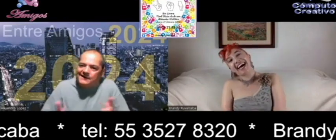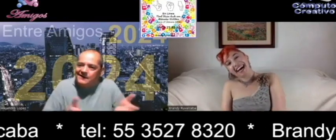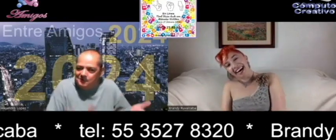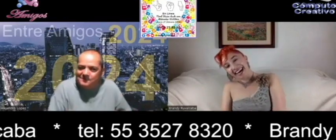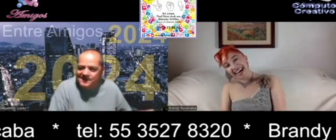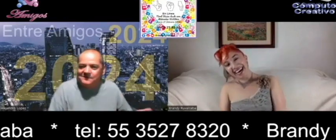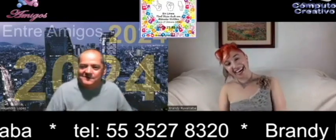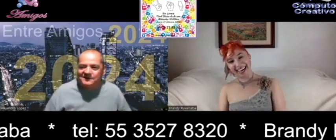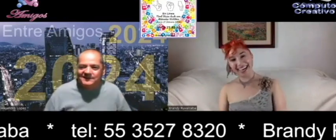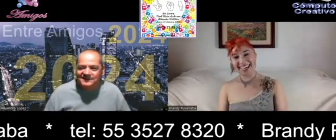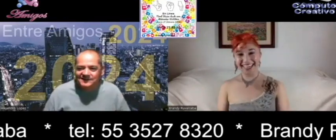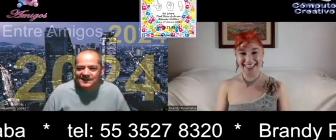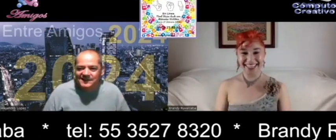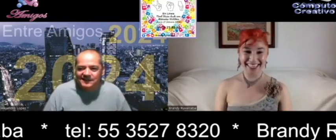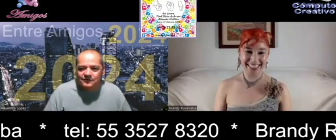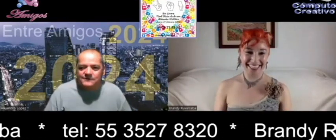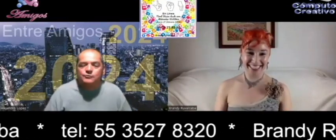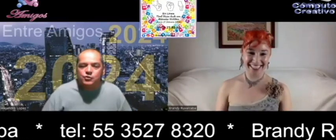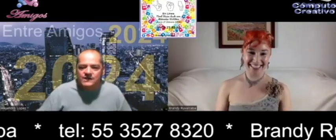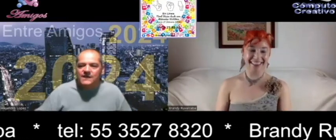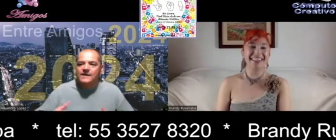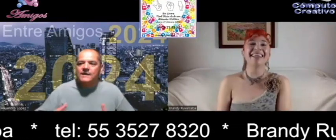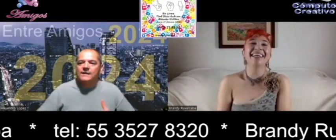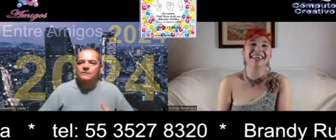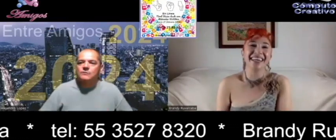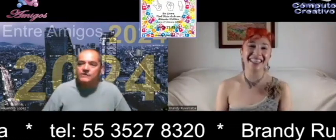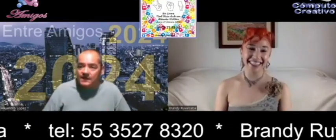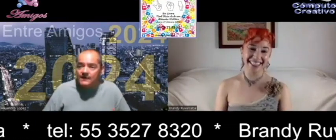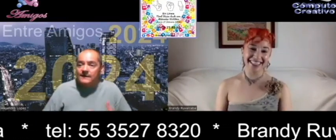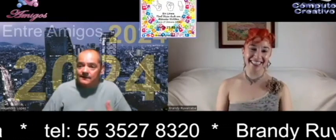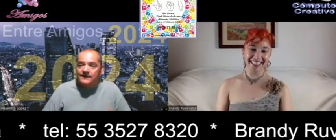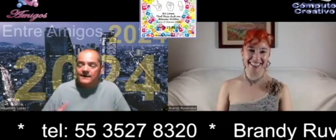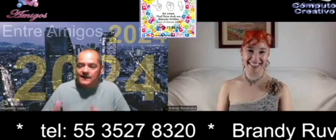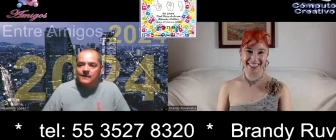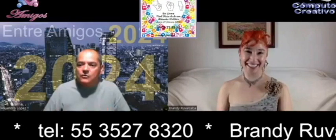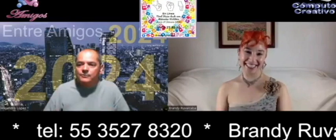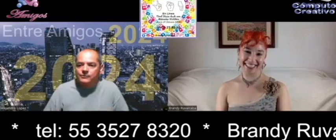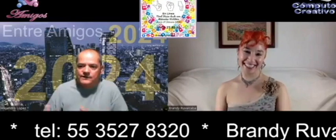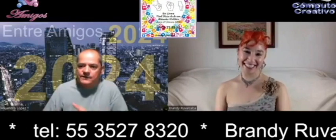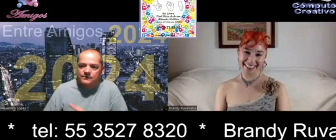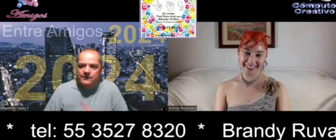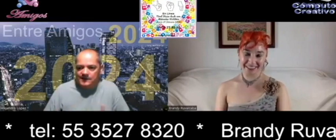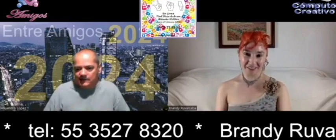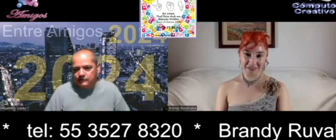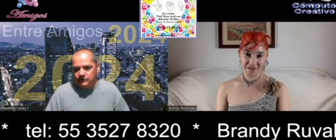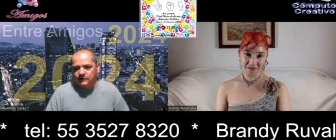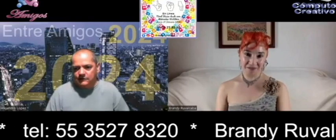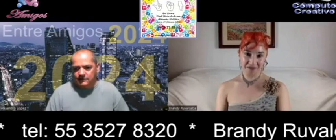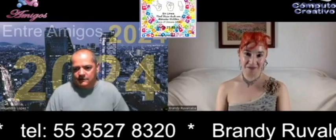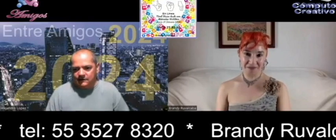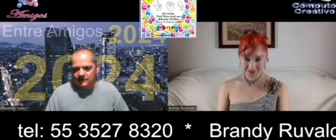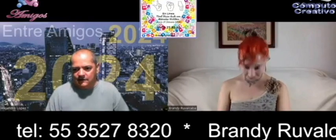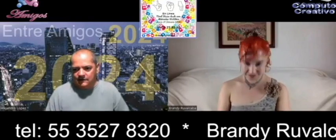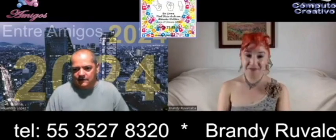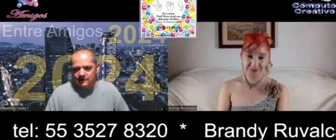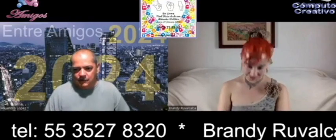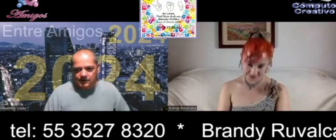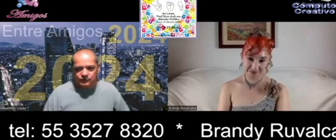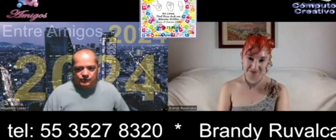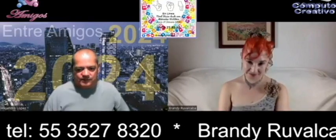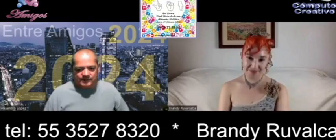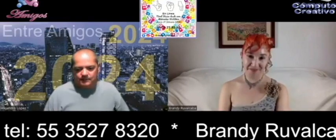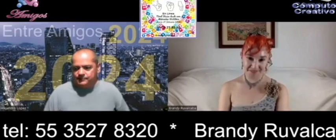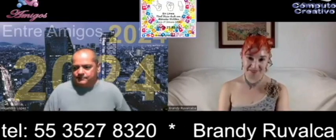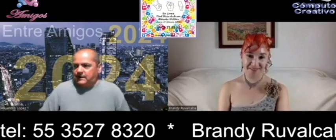es parte de lo mismo, ¿no? Entonces, búscale la verdad el lado positivo a eso, ¿sí?